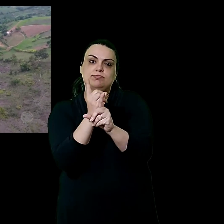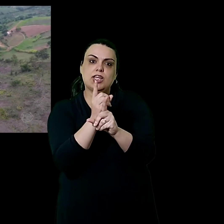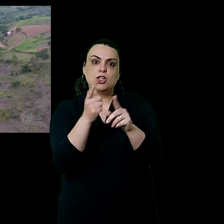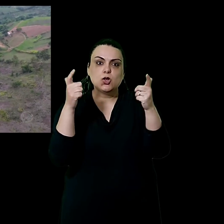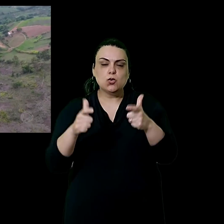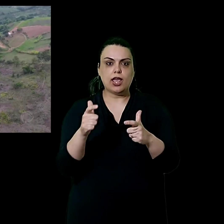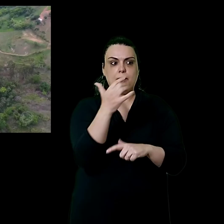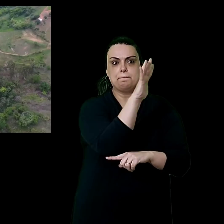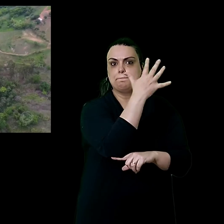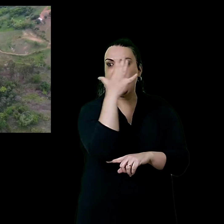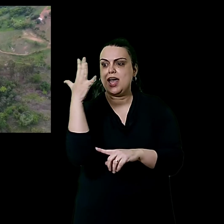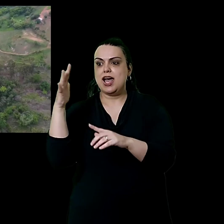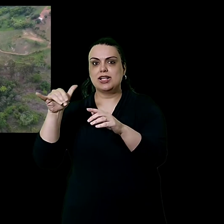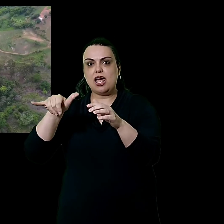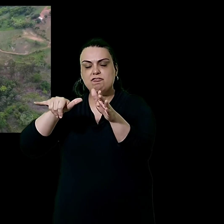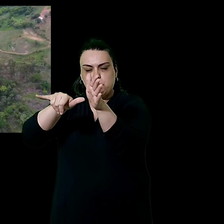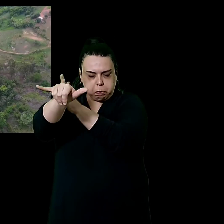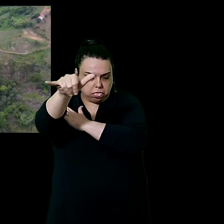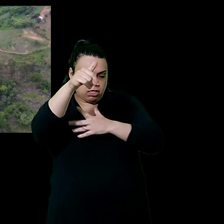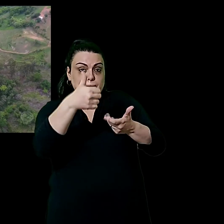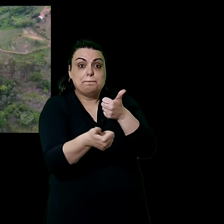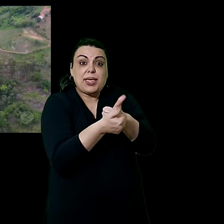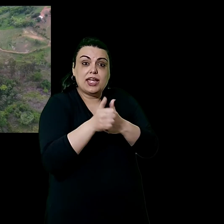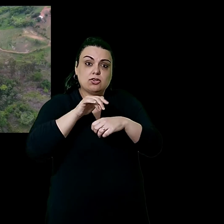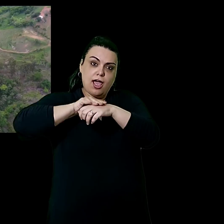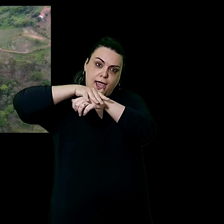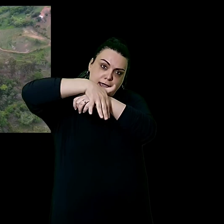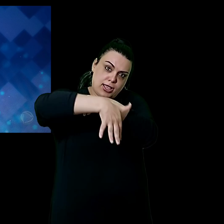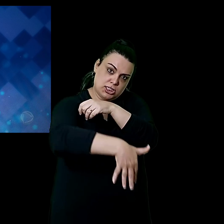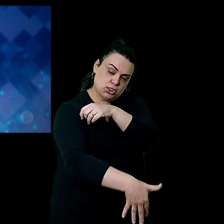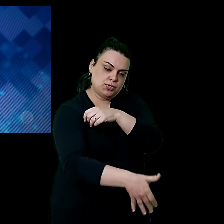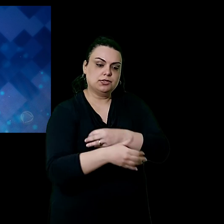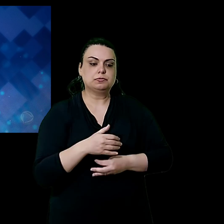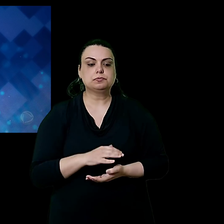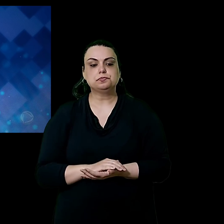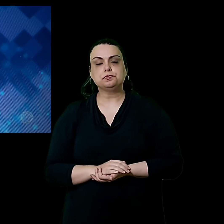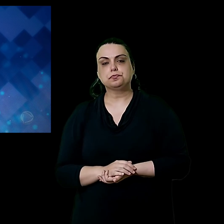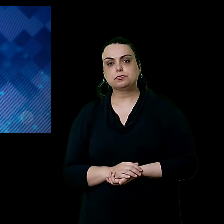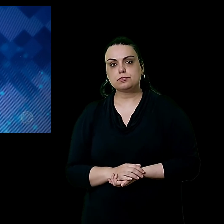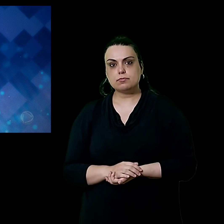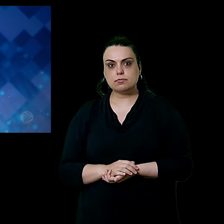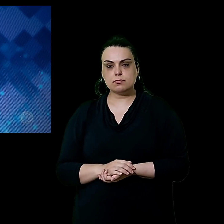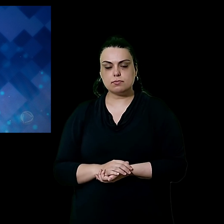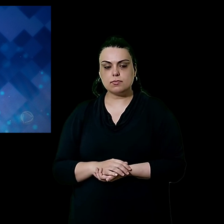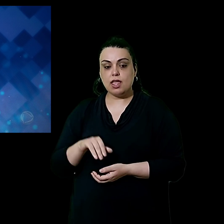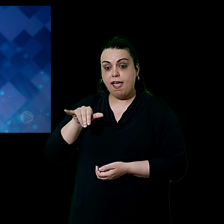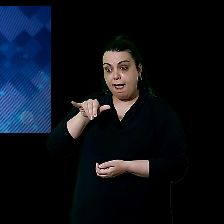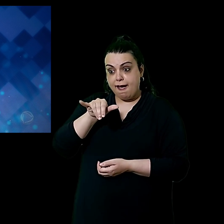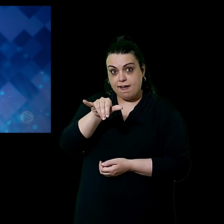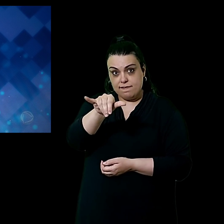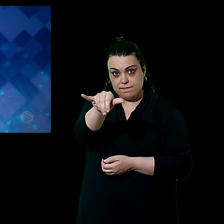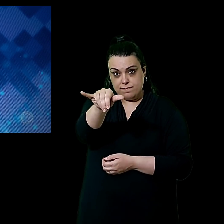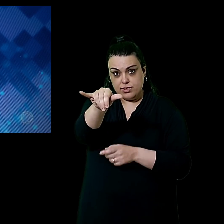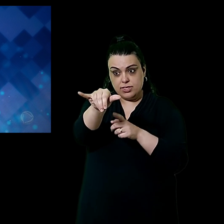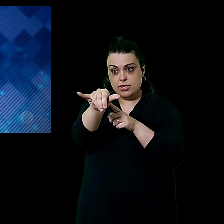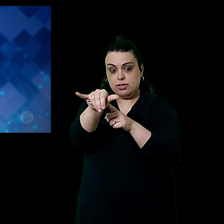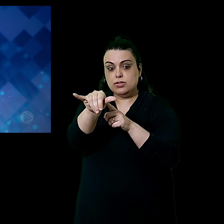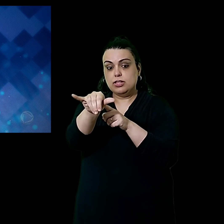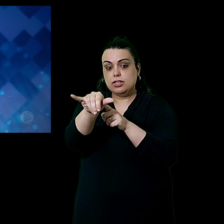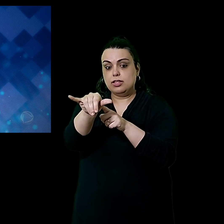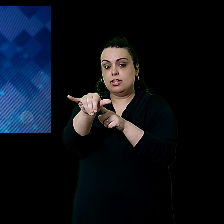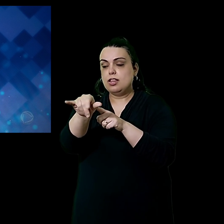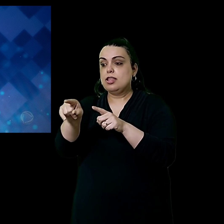localizadas na área de mata, próxima à Cachoeira de Piedade. O avião ali